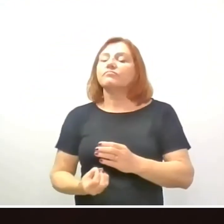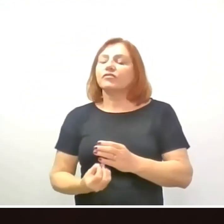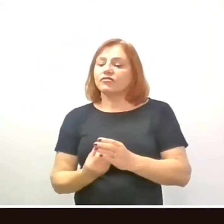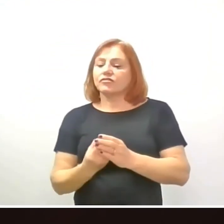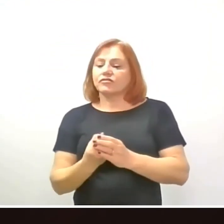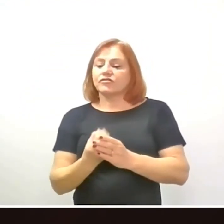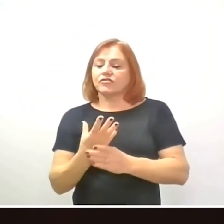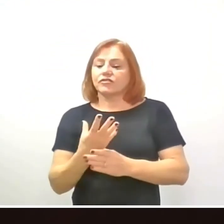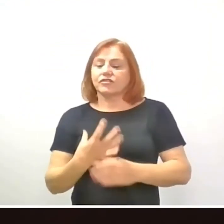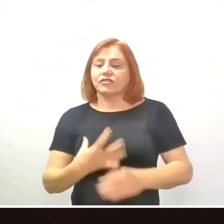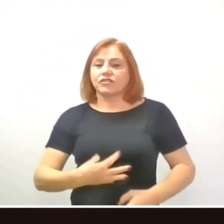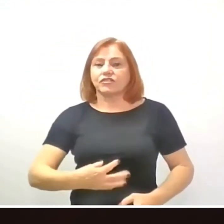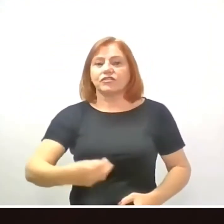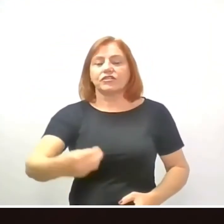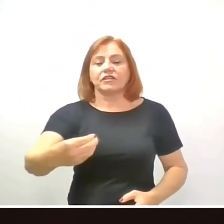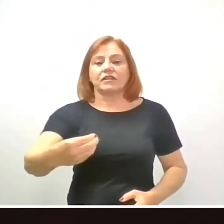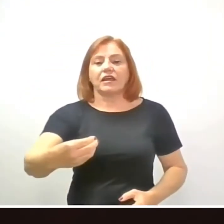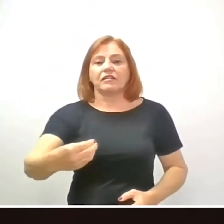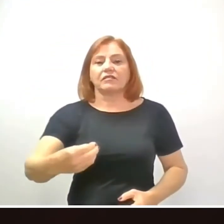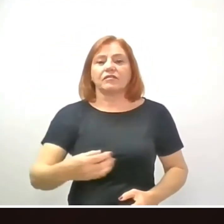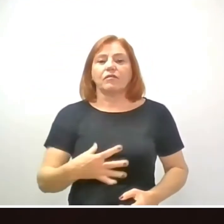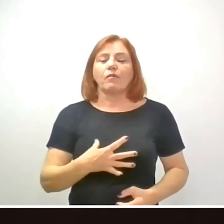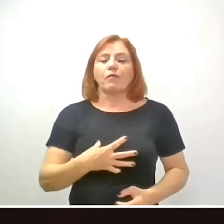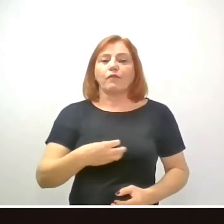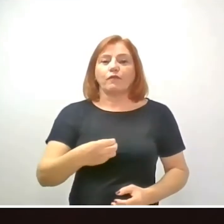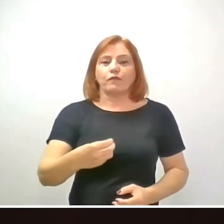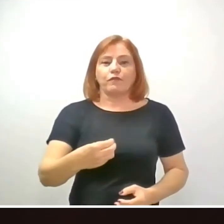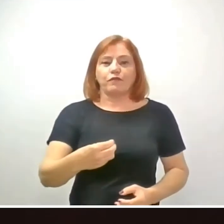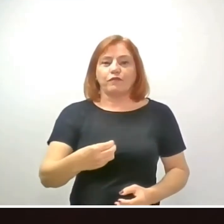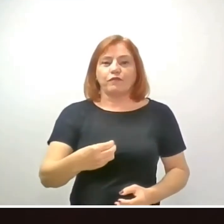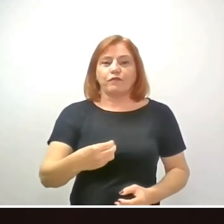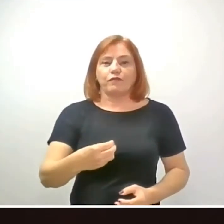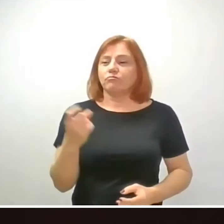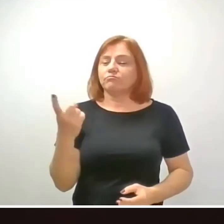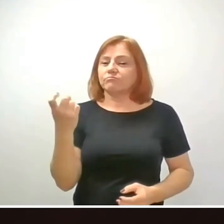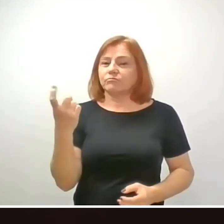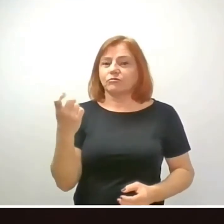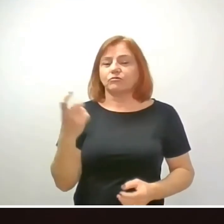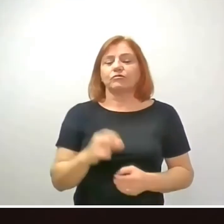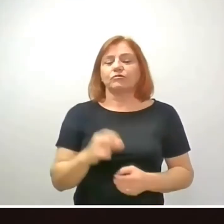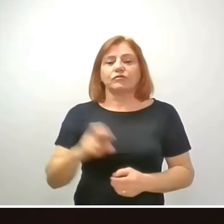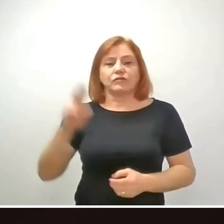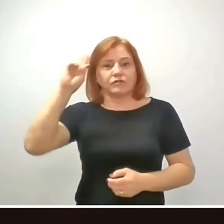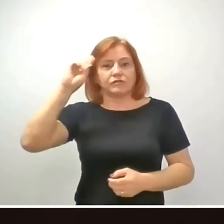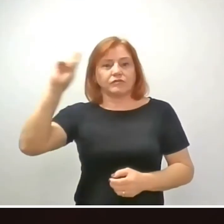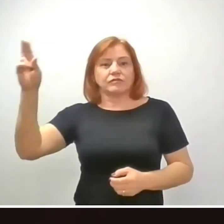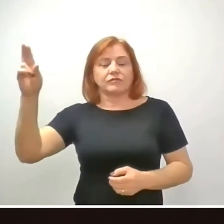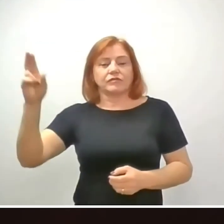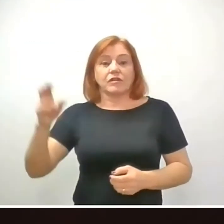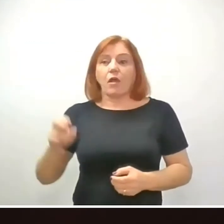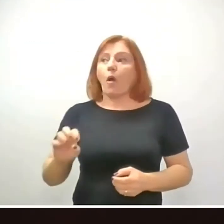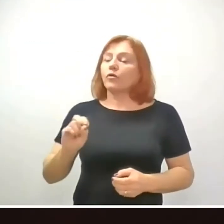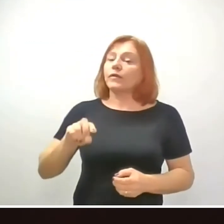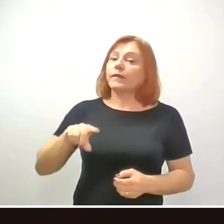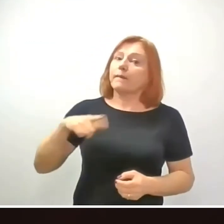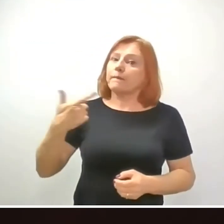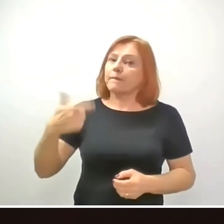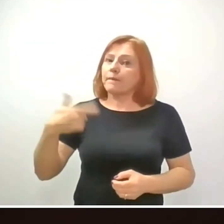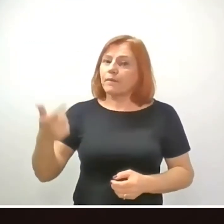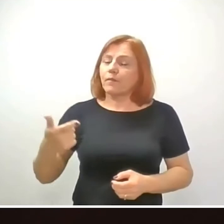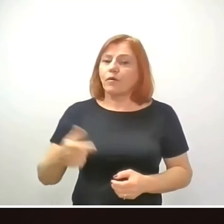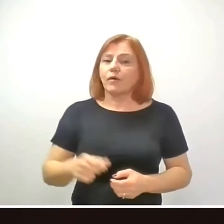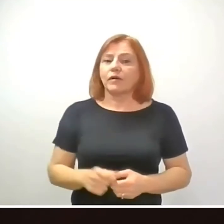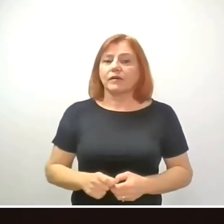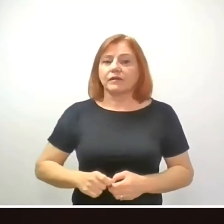diz assim: proclamarei o decreto do Senhor, ele me disse, tu és o meu filho e